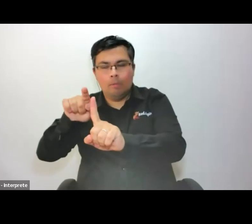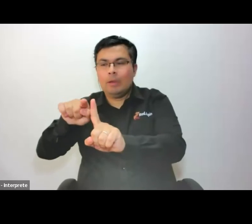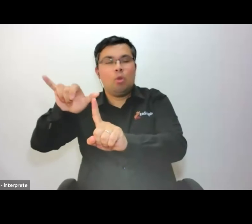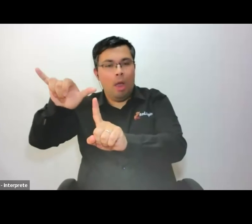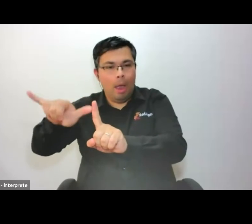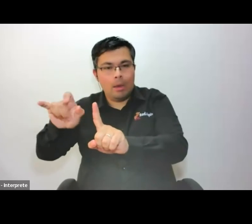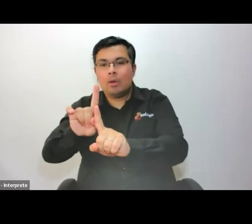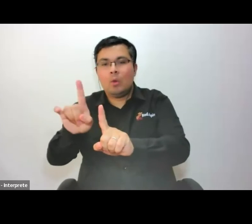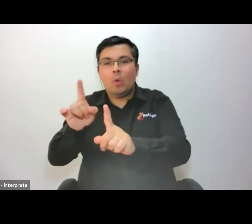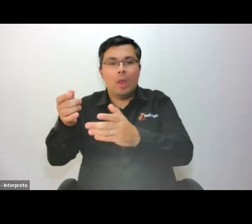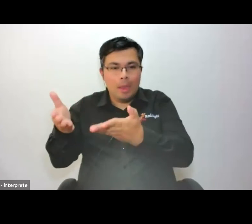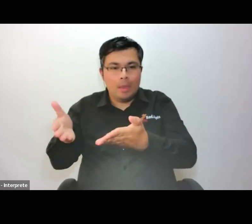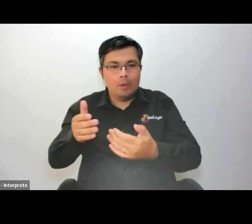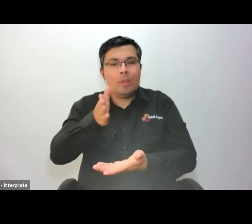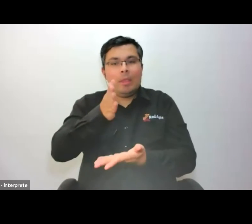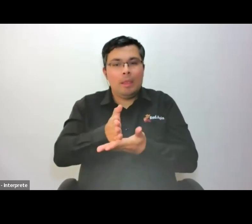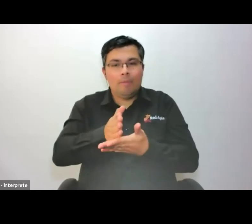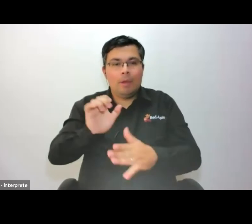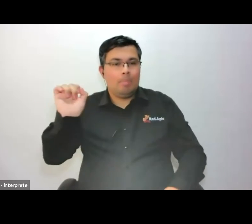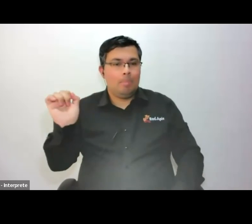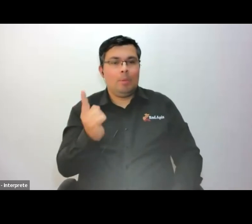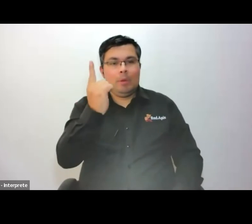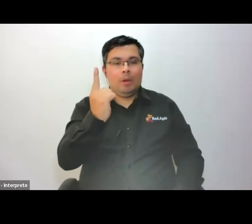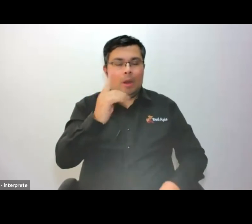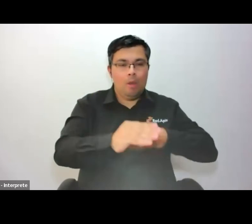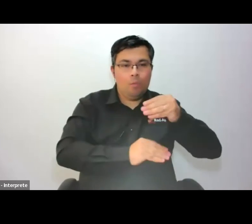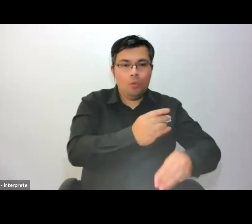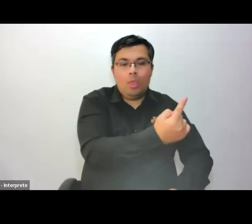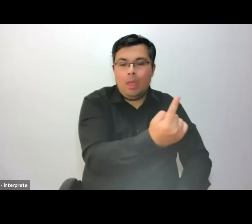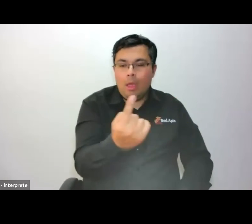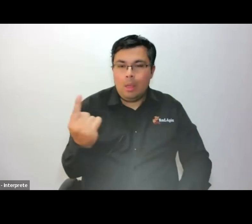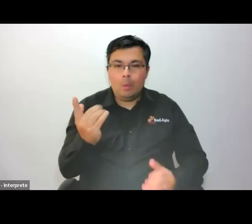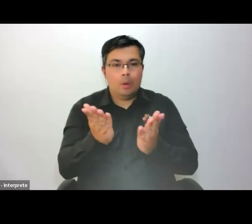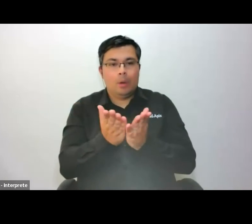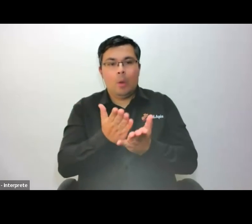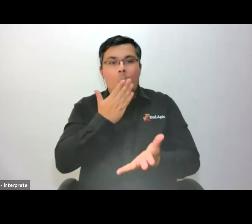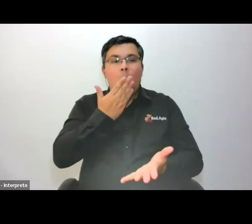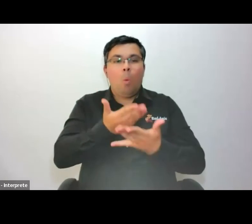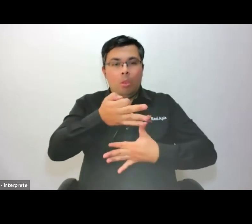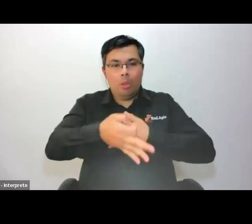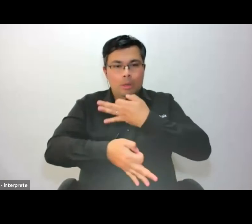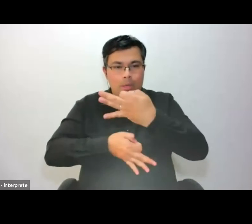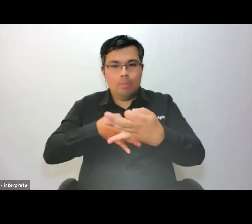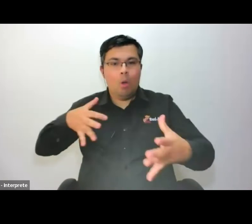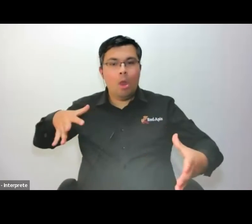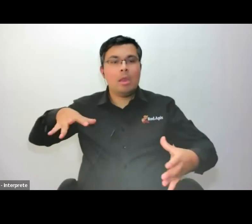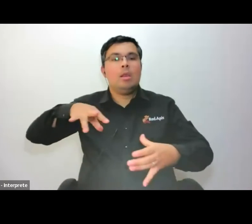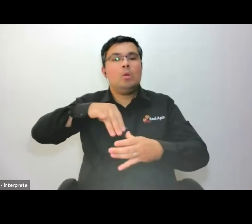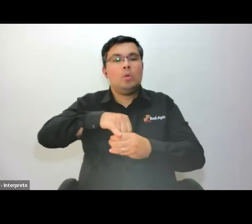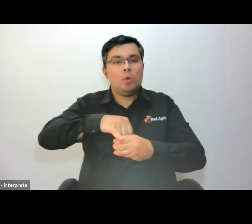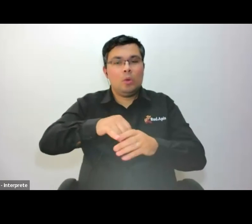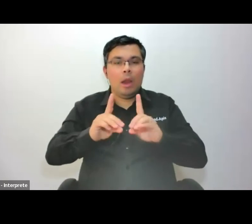en función de las características de cada estudiante, porque cuando hablamos de inclusión, la diversificación